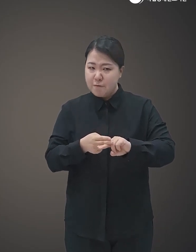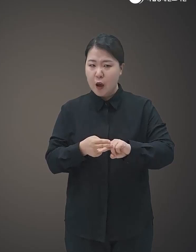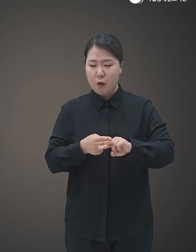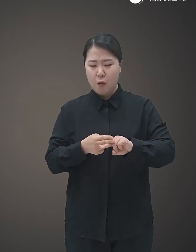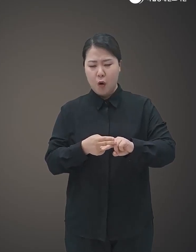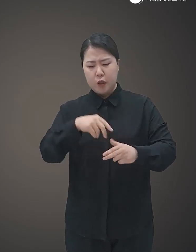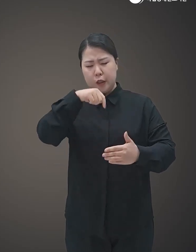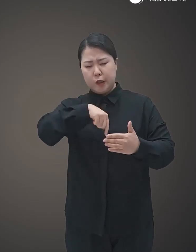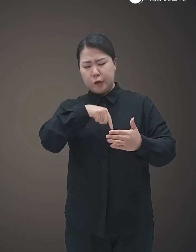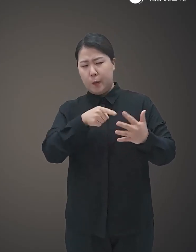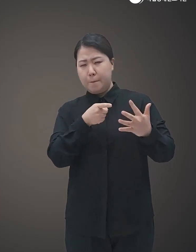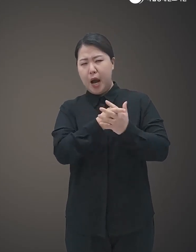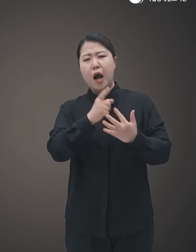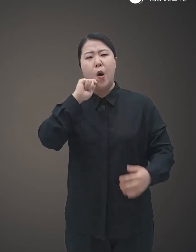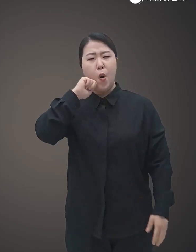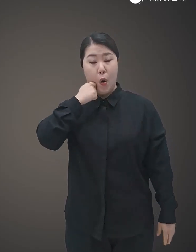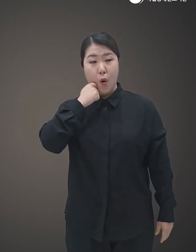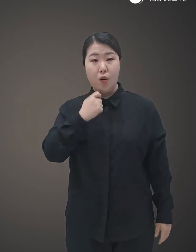자기중심적이고 속을 알 수가 없지요.